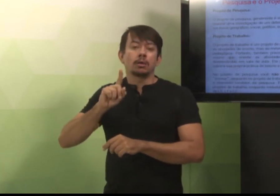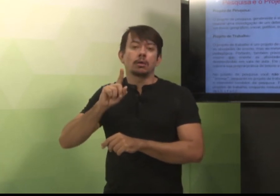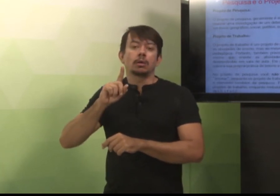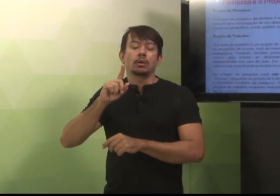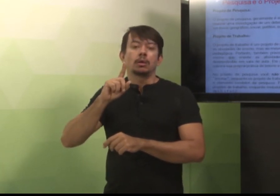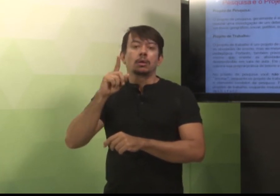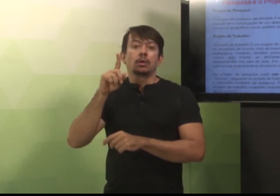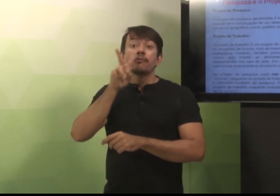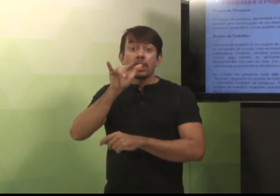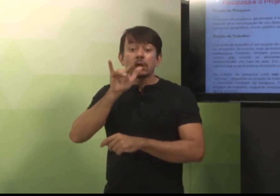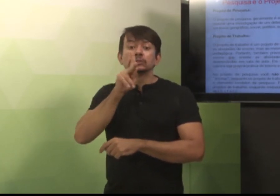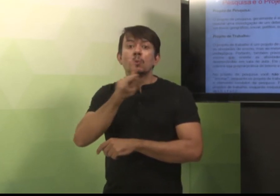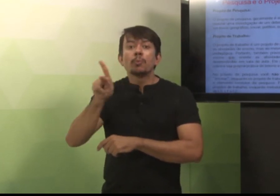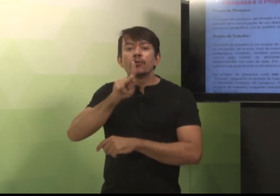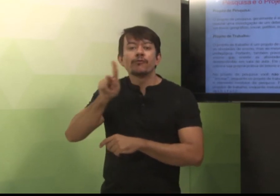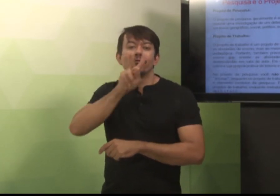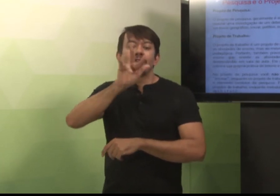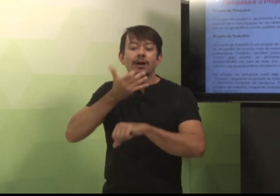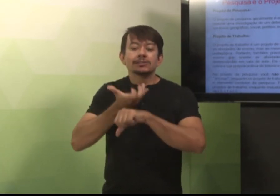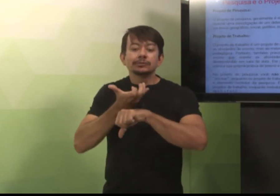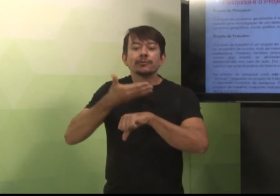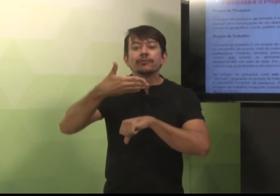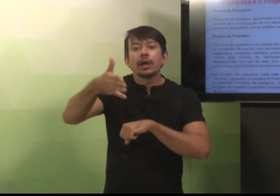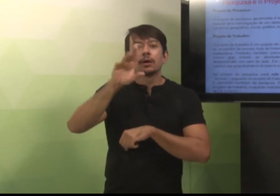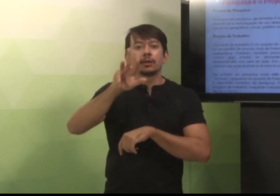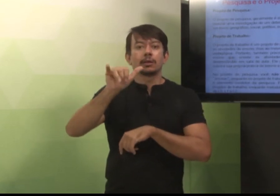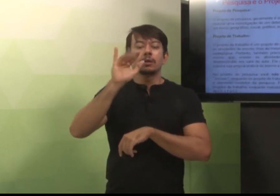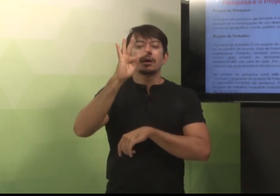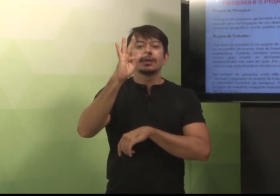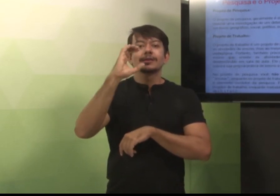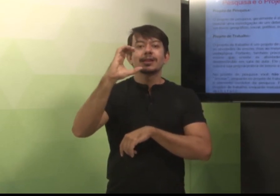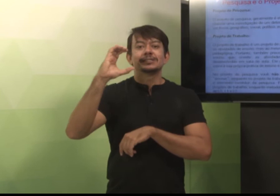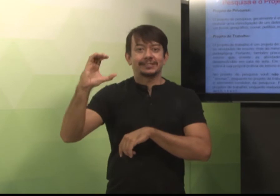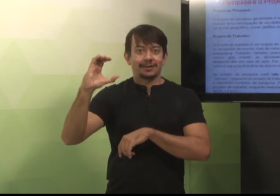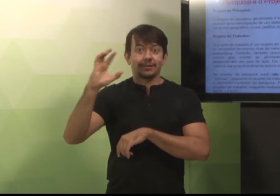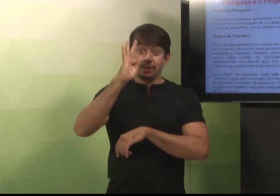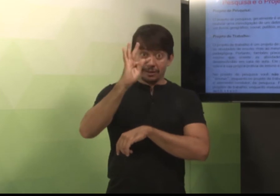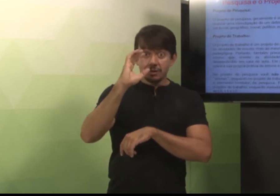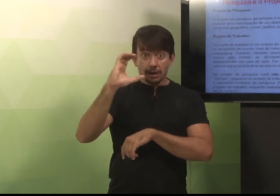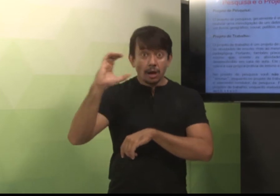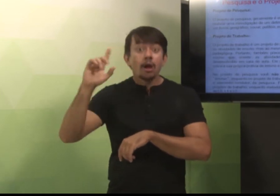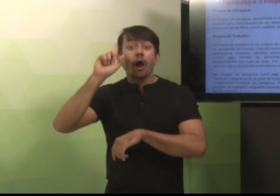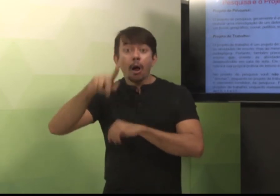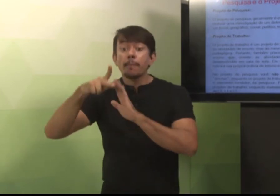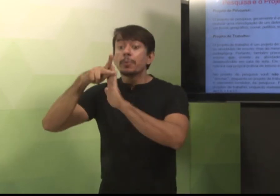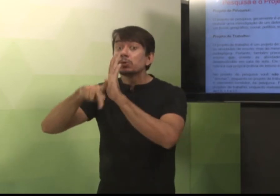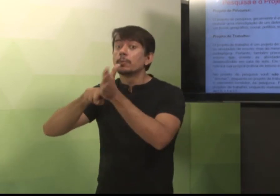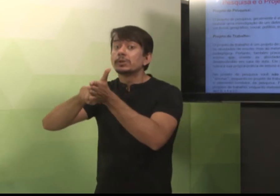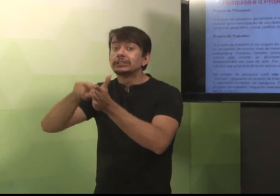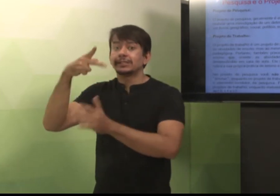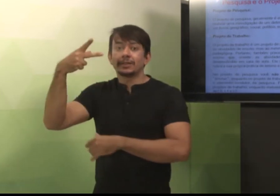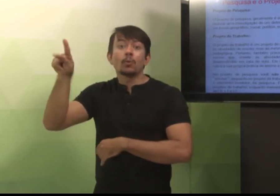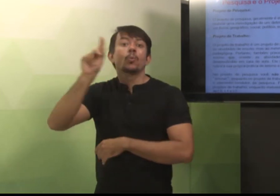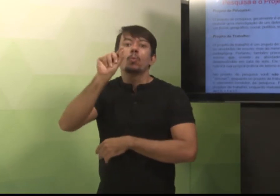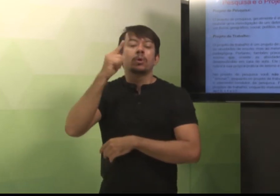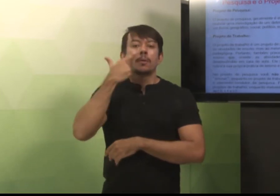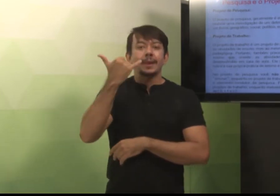de pesquisa, que vocês vão estudar na disciplina de TCC com a professora